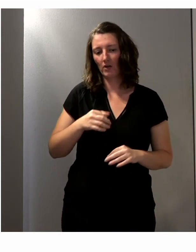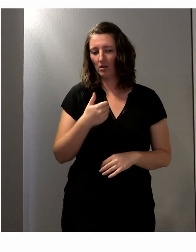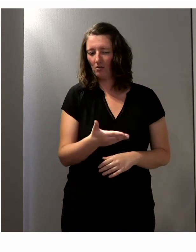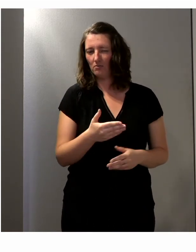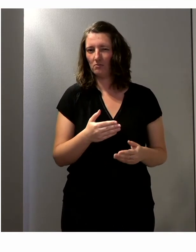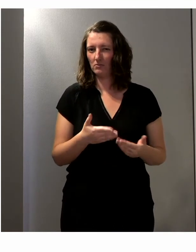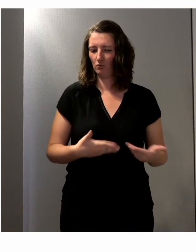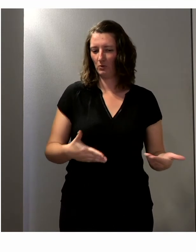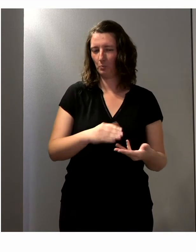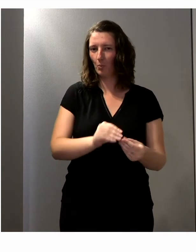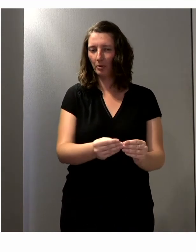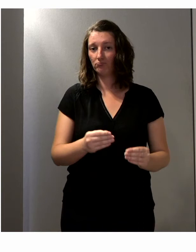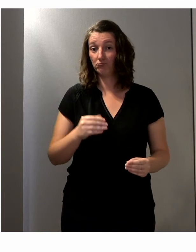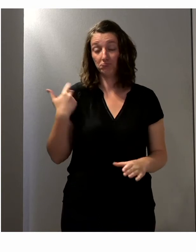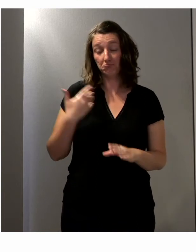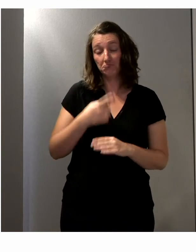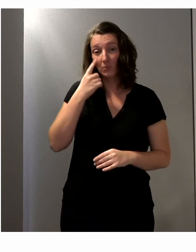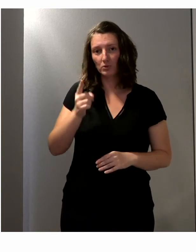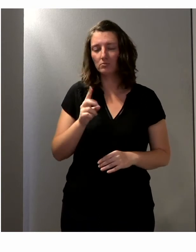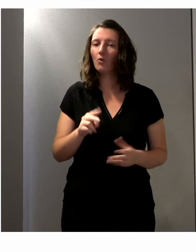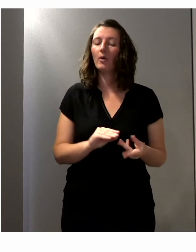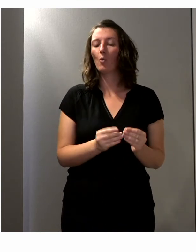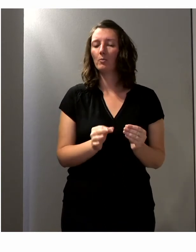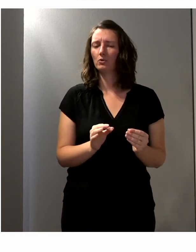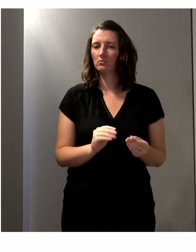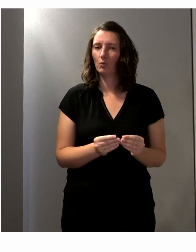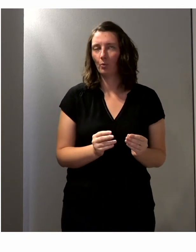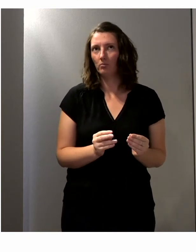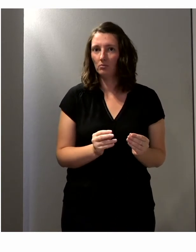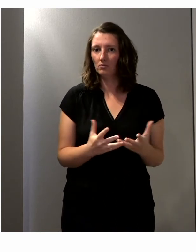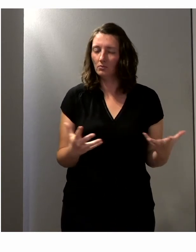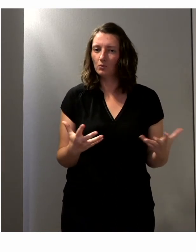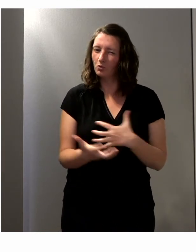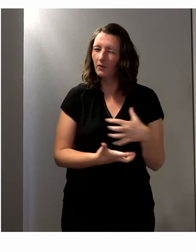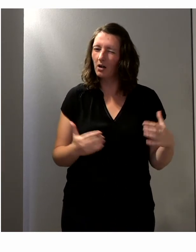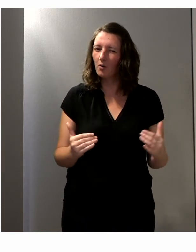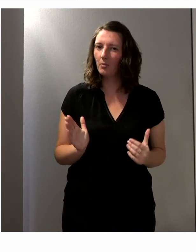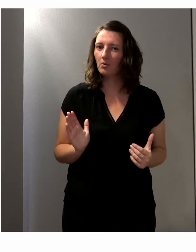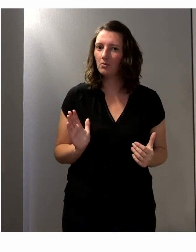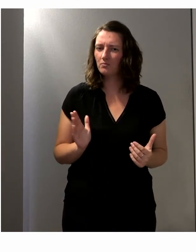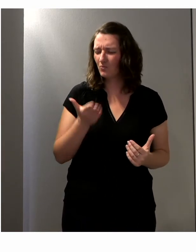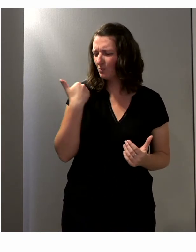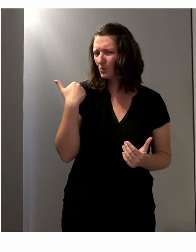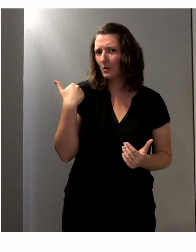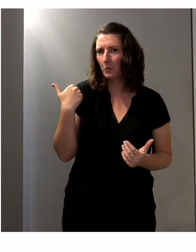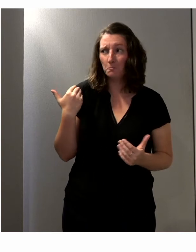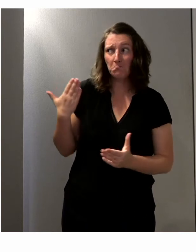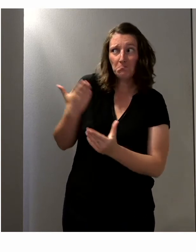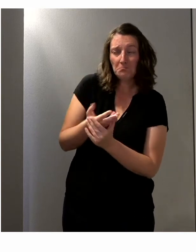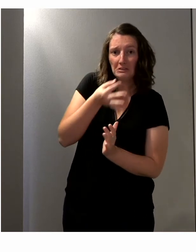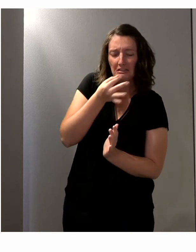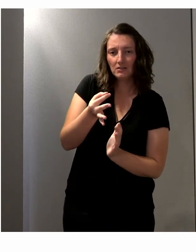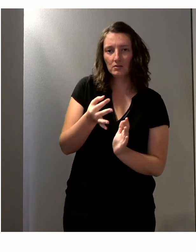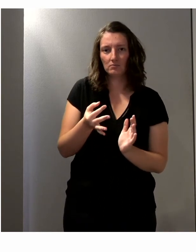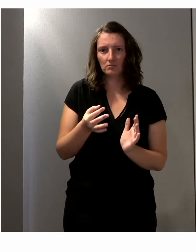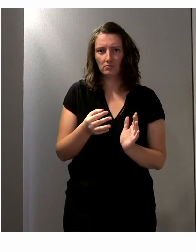un problème, et plus qu'un problème, elle est scandaleuse en réalité. Parce que quand, je ne sais plus qui en parlait, mais quand